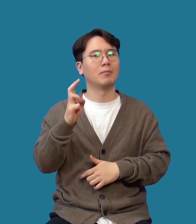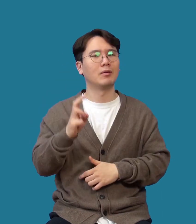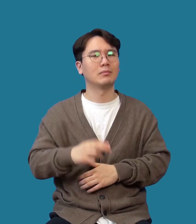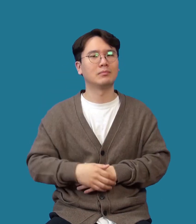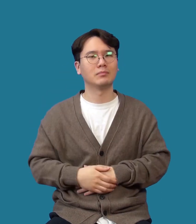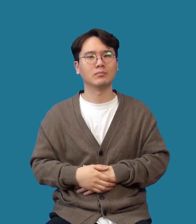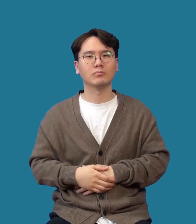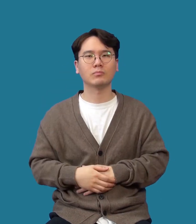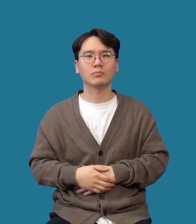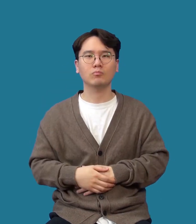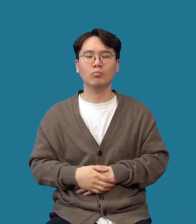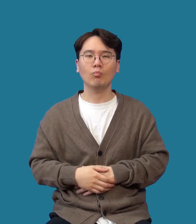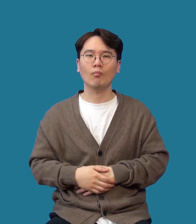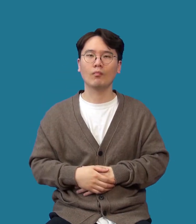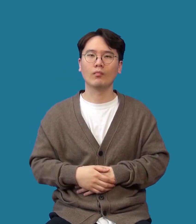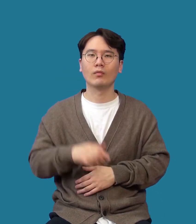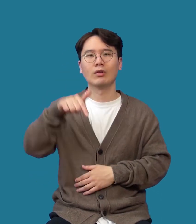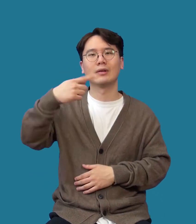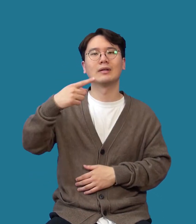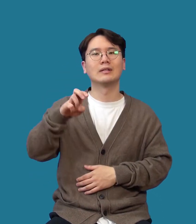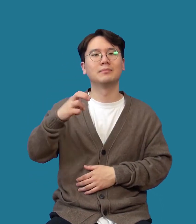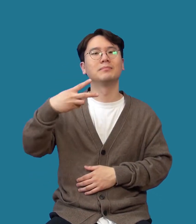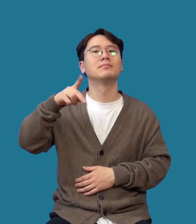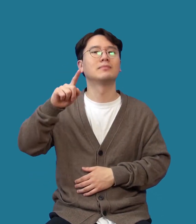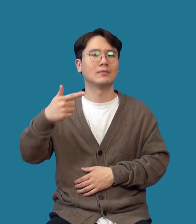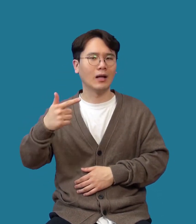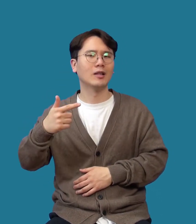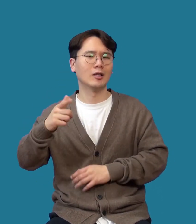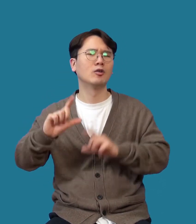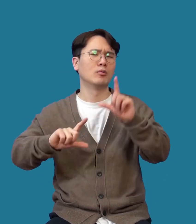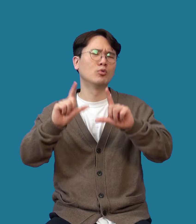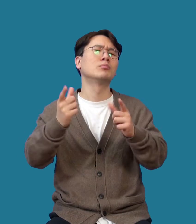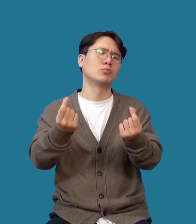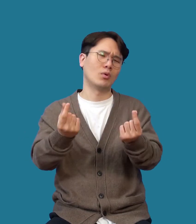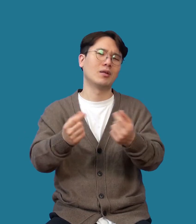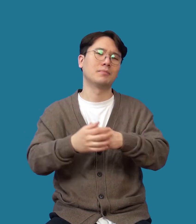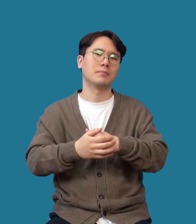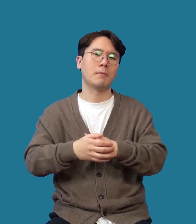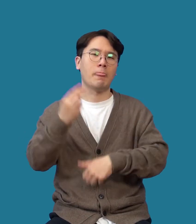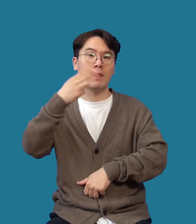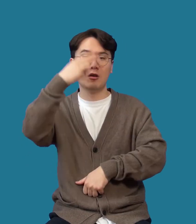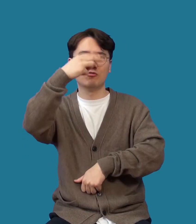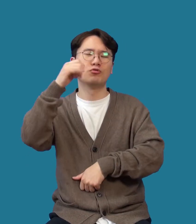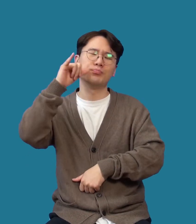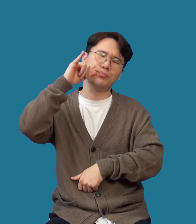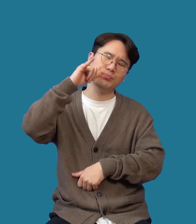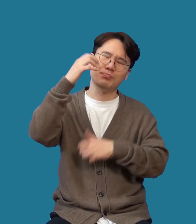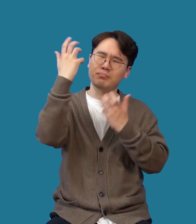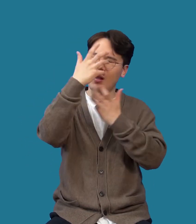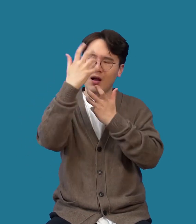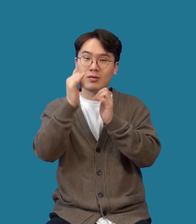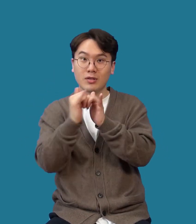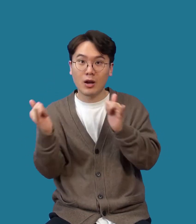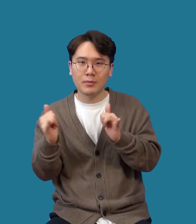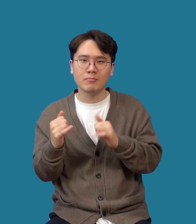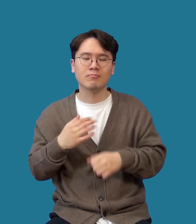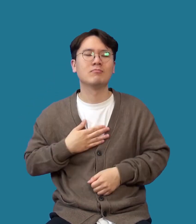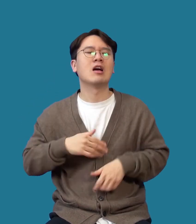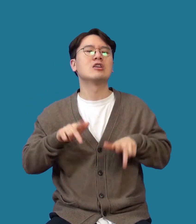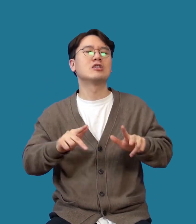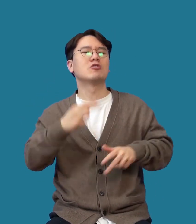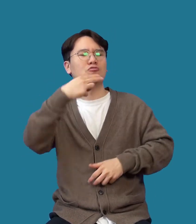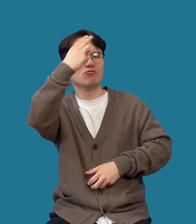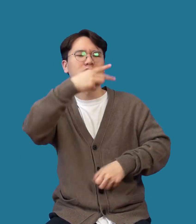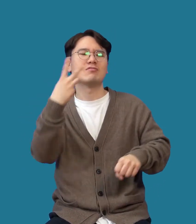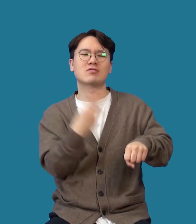금단 현상이 그런 것 중에 하나 아닙니까? 알코올 중독자가 나 이제 술 안 마시겠다 하는 순간에 온 몸에서 막 벌떼처럼